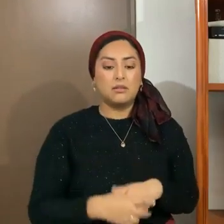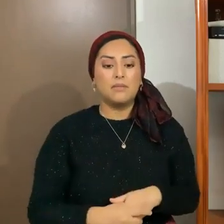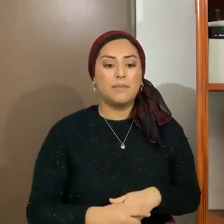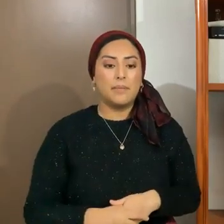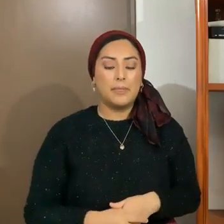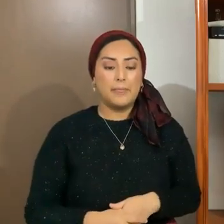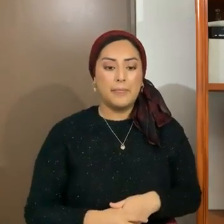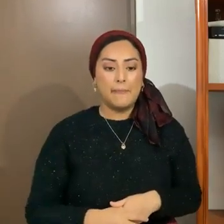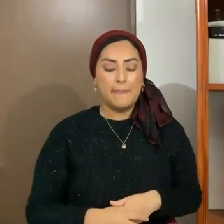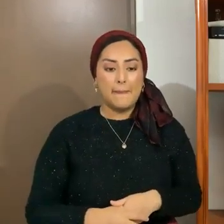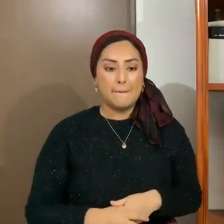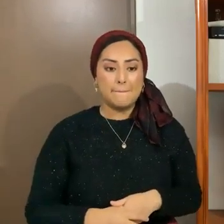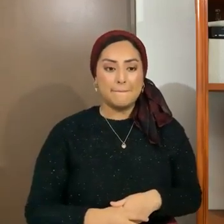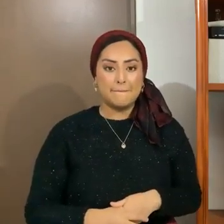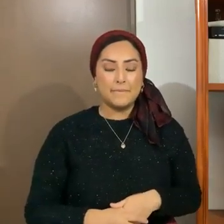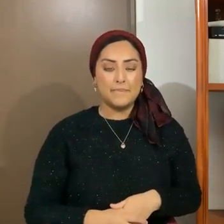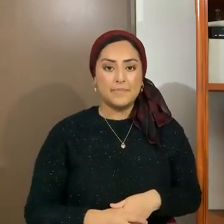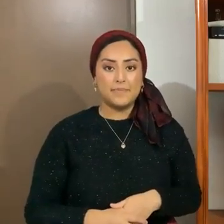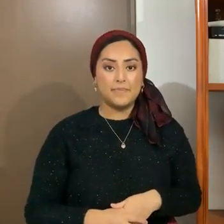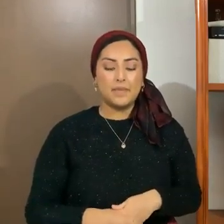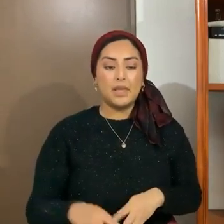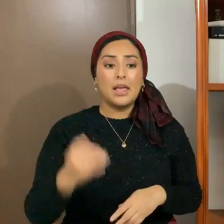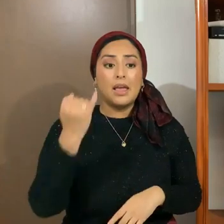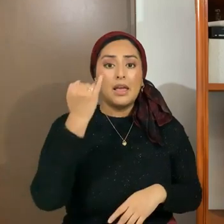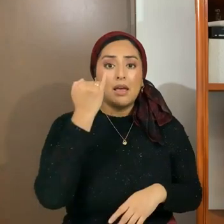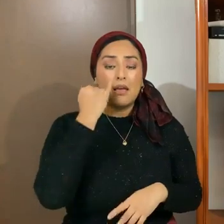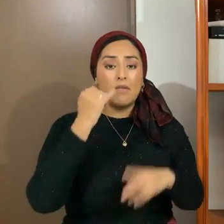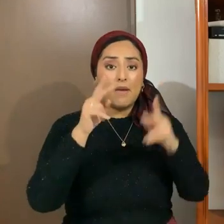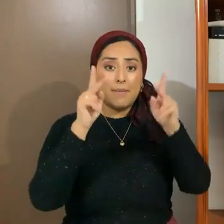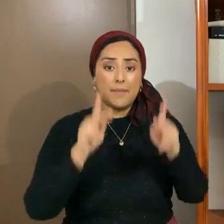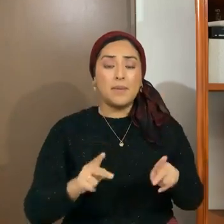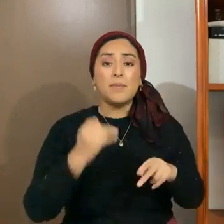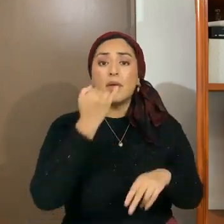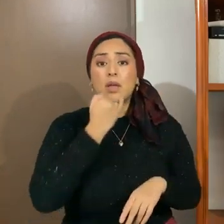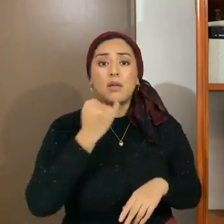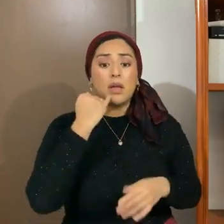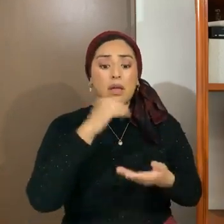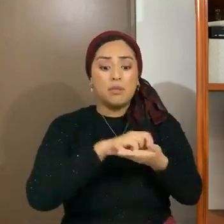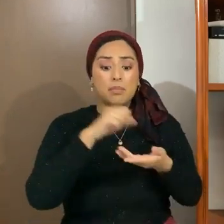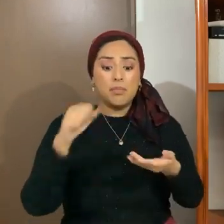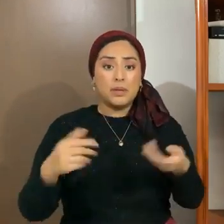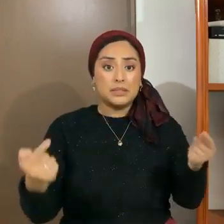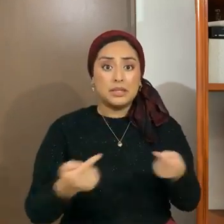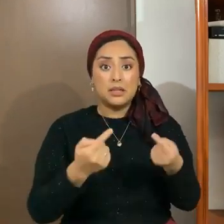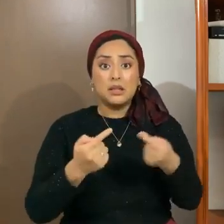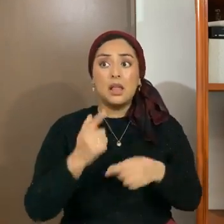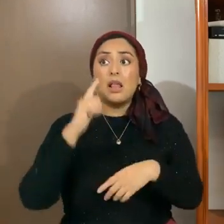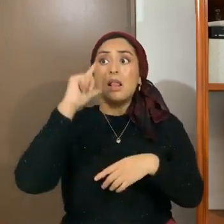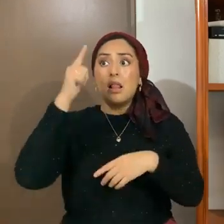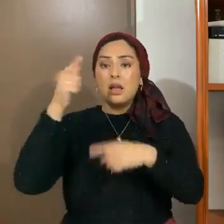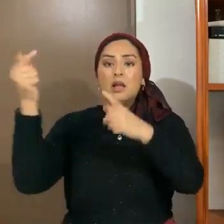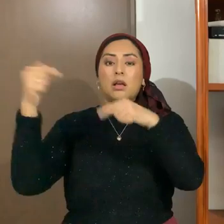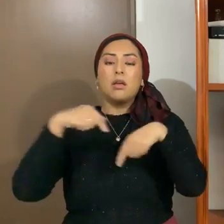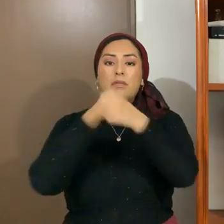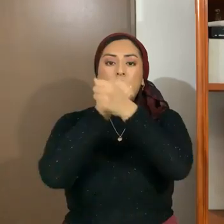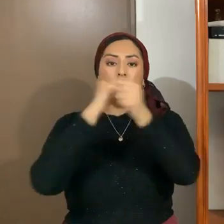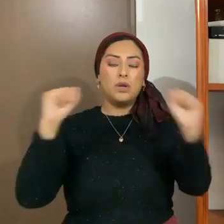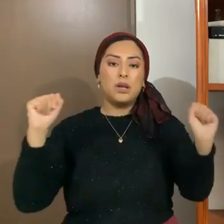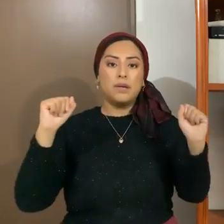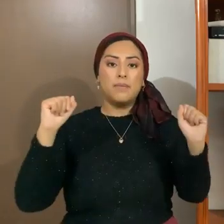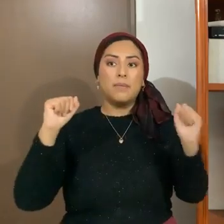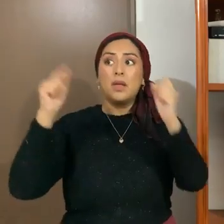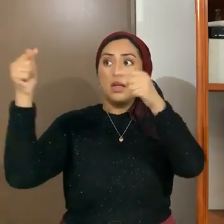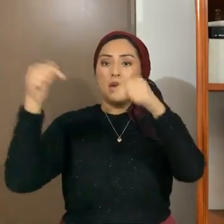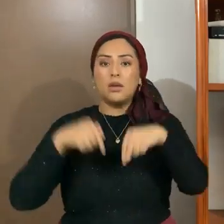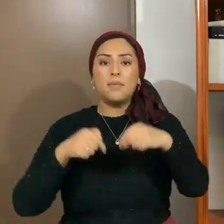Haftará de Isaías. Si el pueblo quita el pecado, entonces vendrá libertad. O entonces